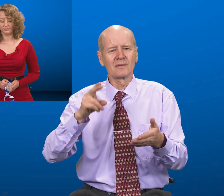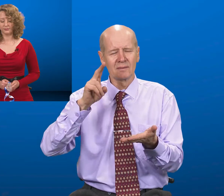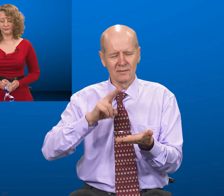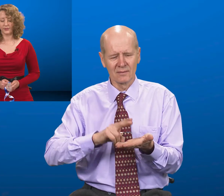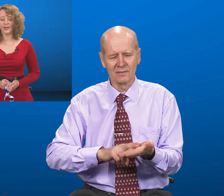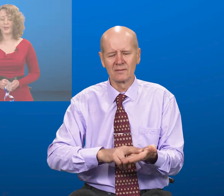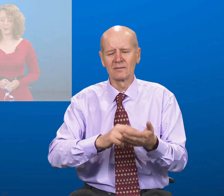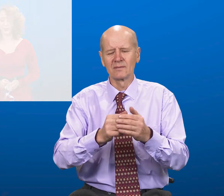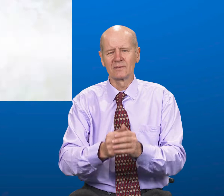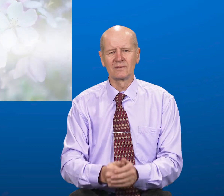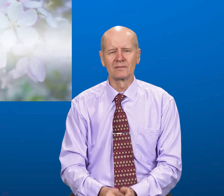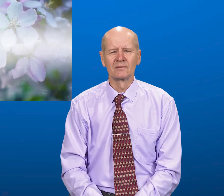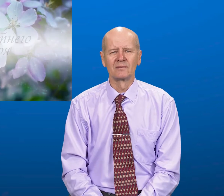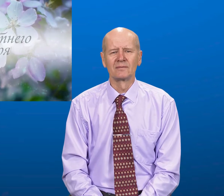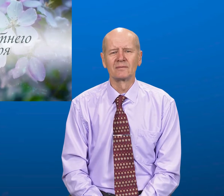Иисус. Аминь.